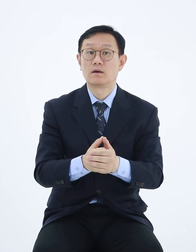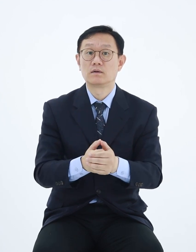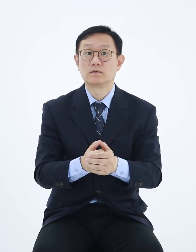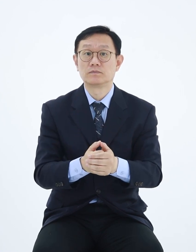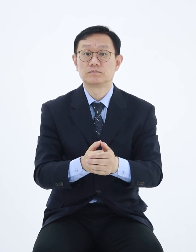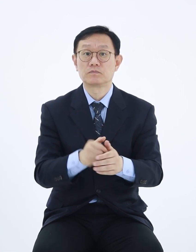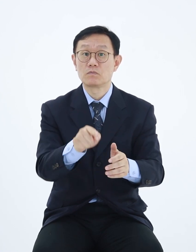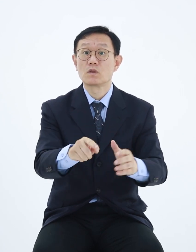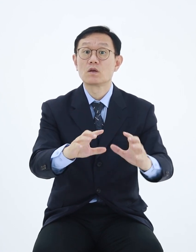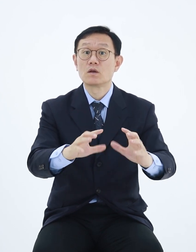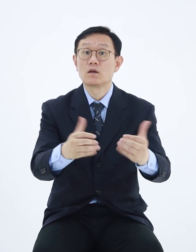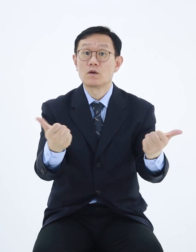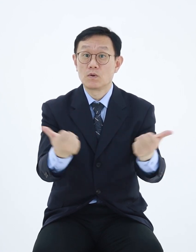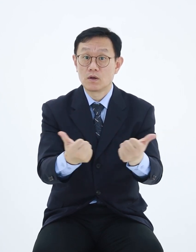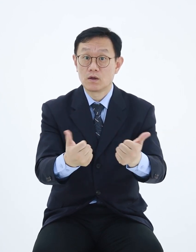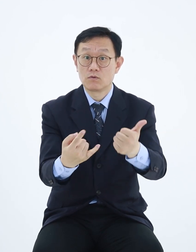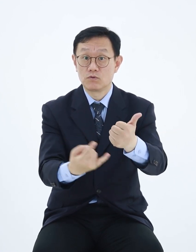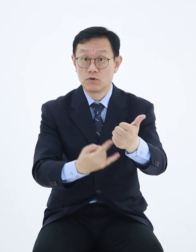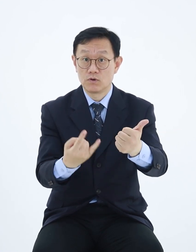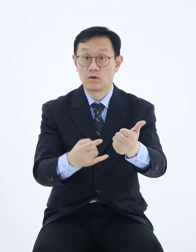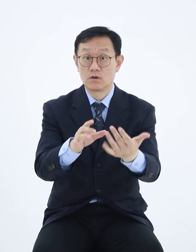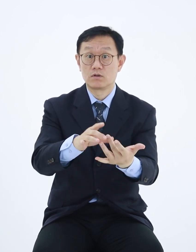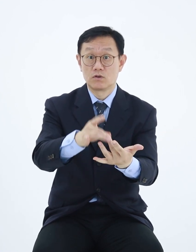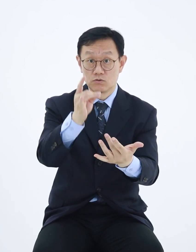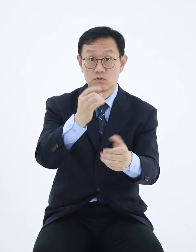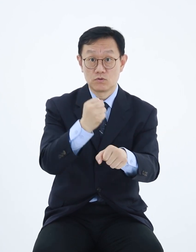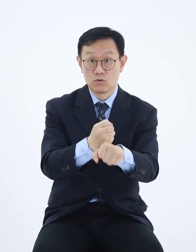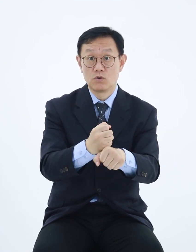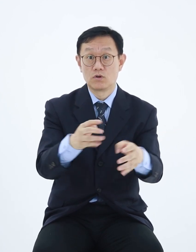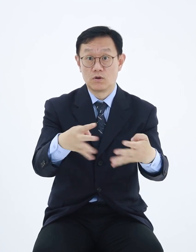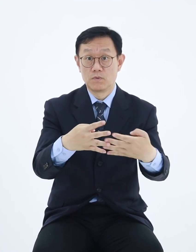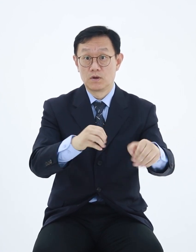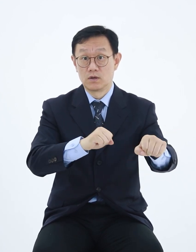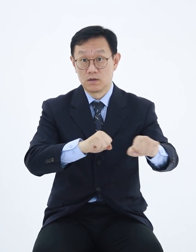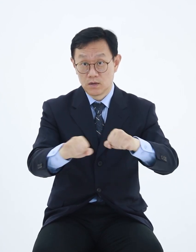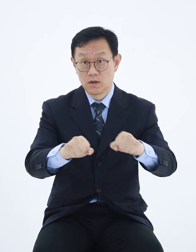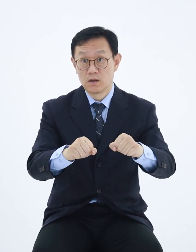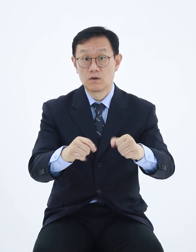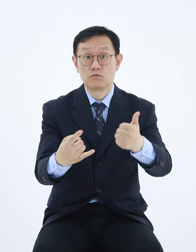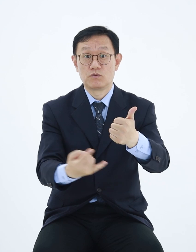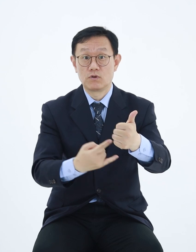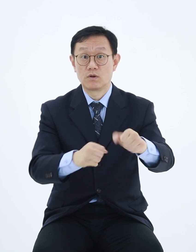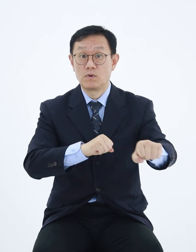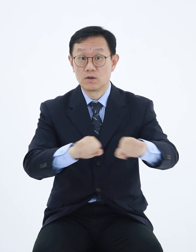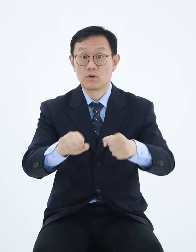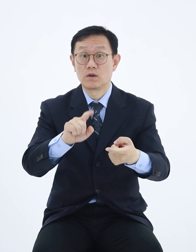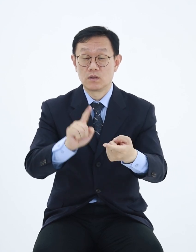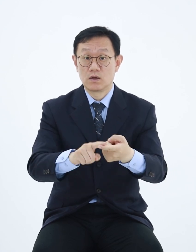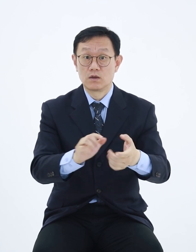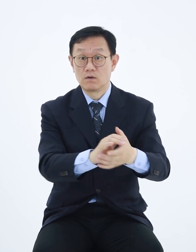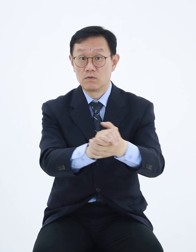당사국 회의에서는 위원회 위원 선출이나 협약의 이행, 위원회의 활동에 대한 협력 방안 등을